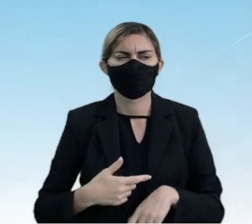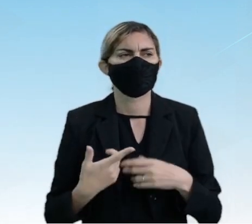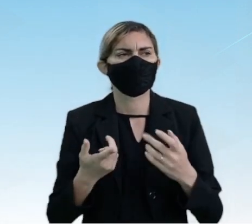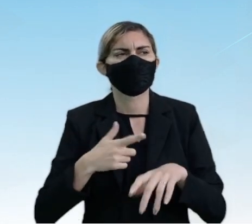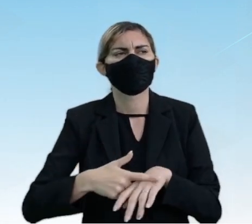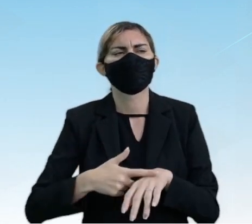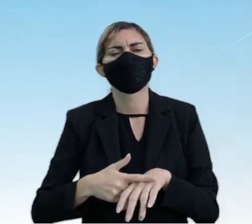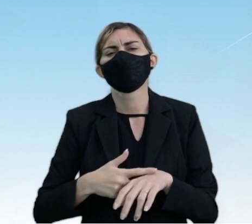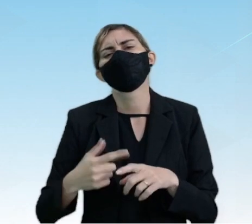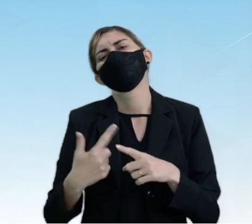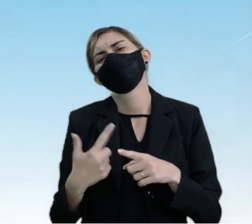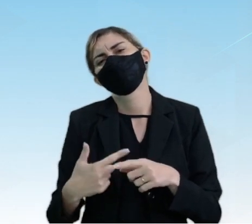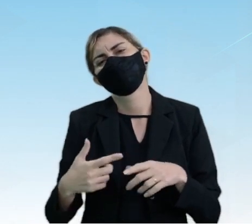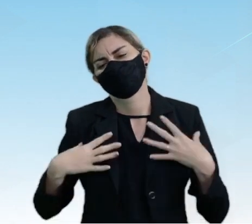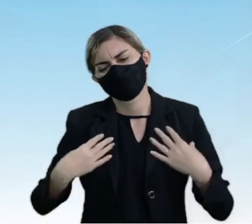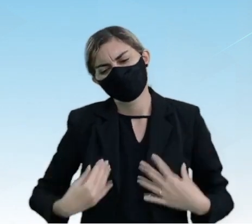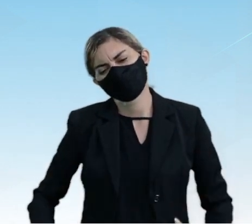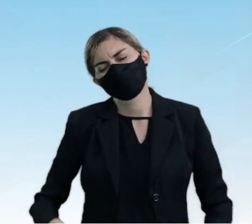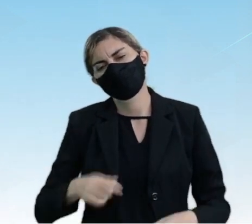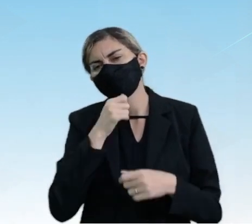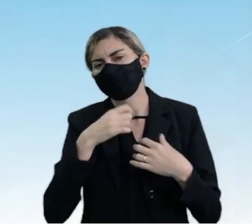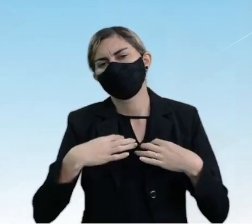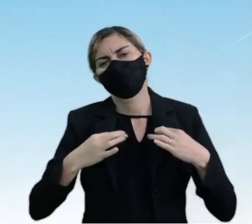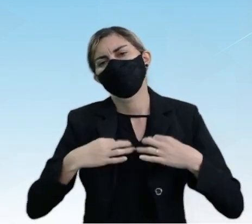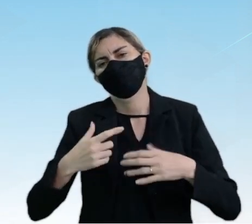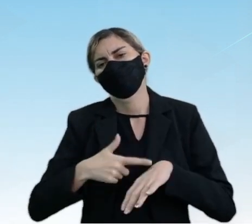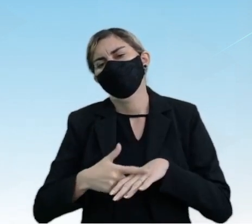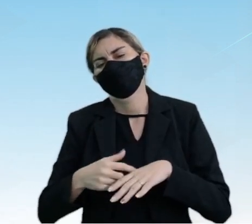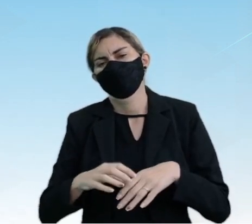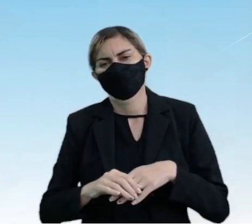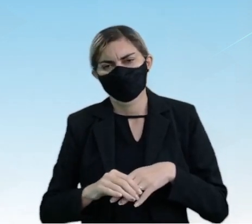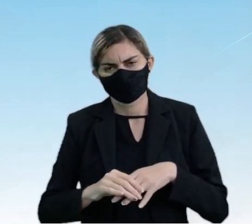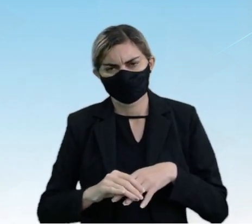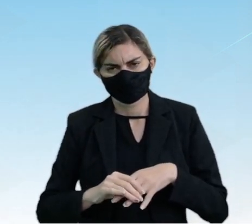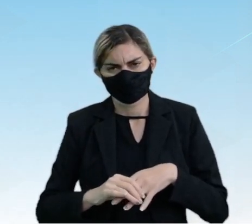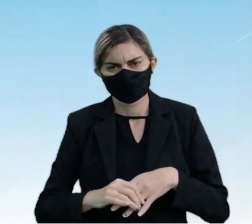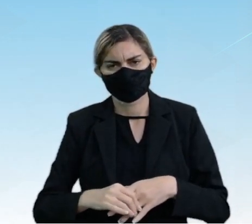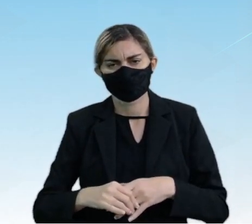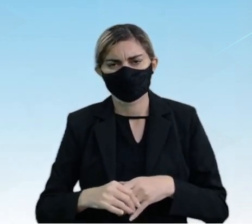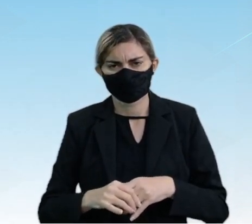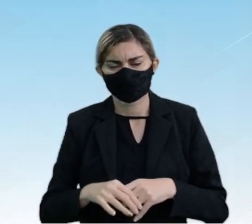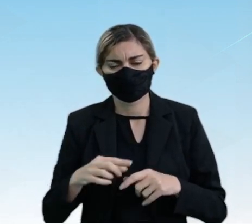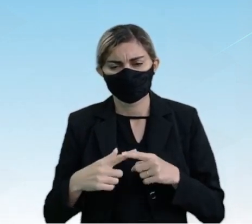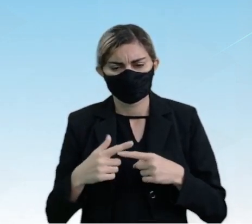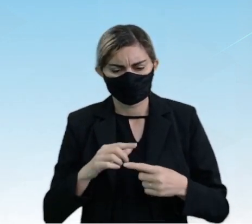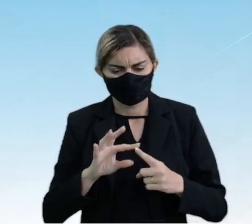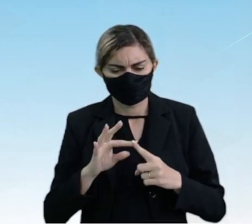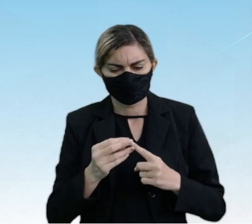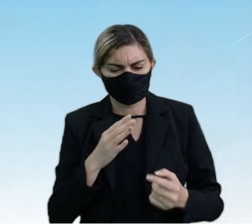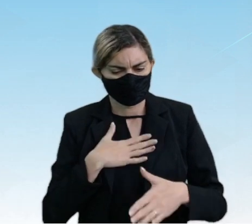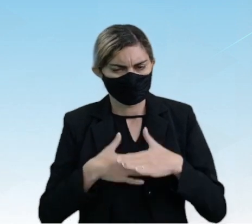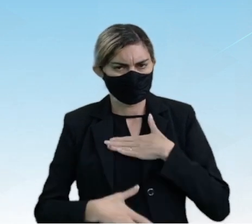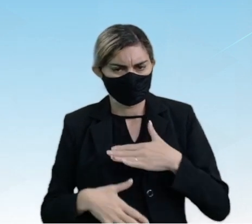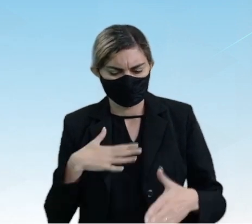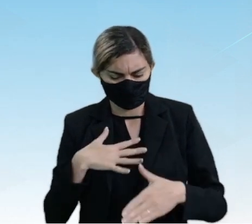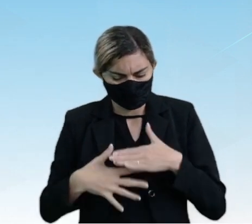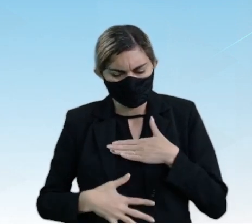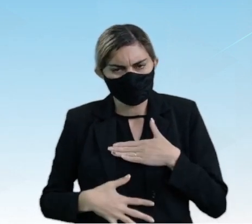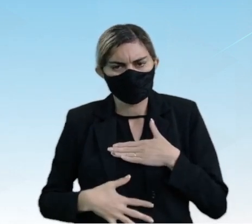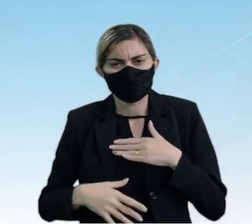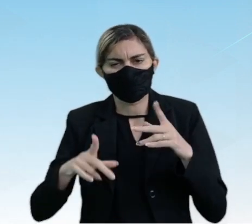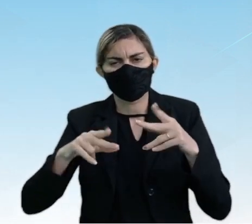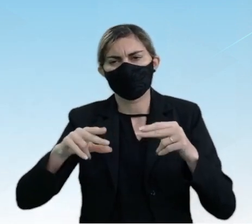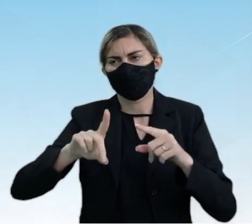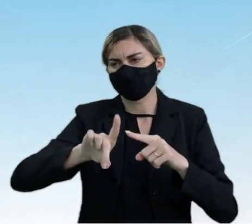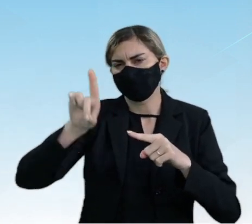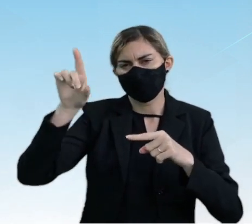E aí, por que era todo mundo peladão naquela época, né? Porque o corpo humano, ele era assemelhado ao corpo dos